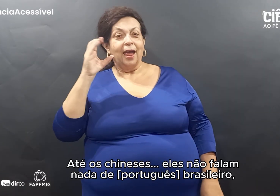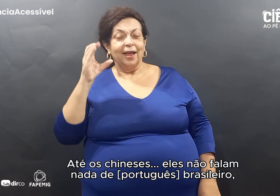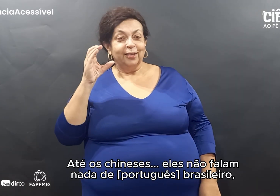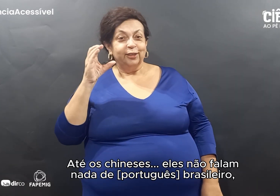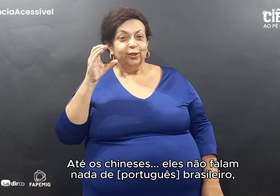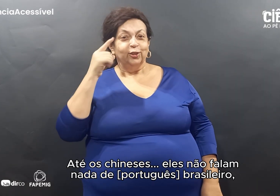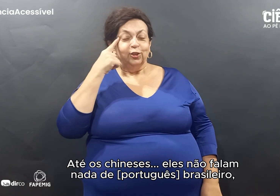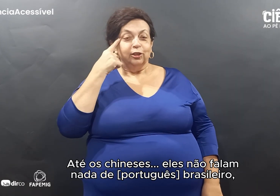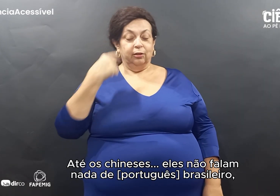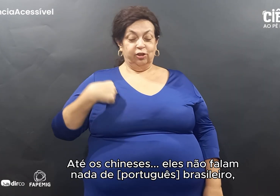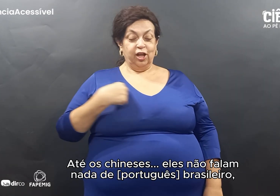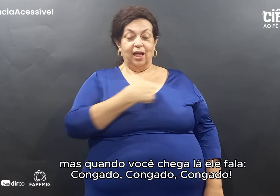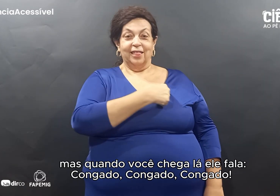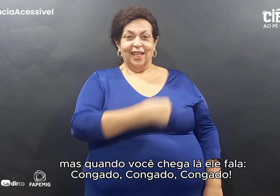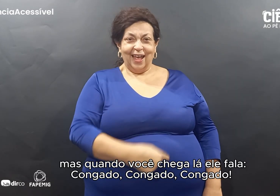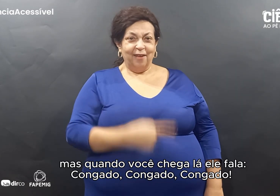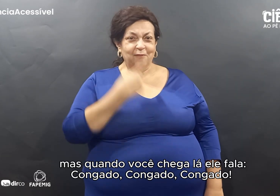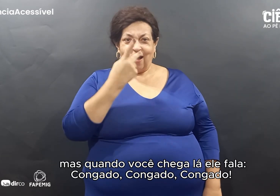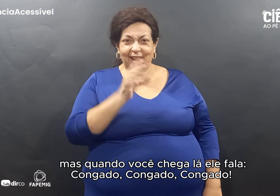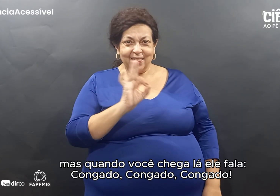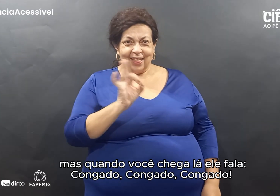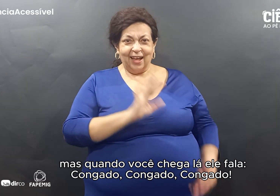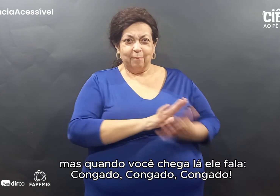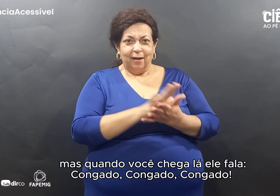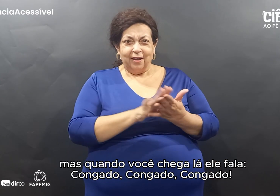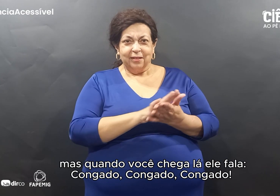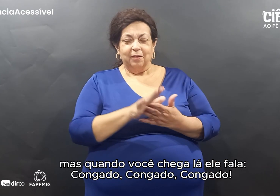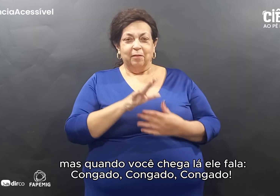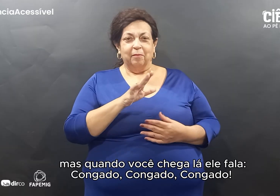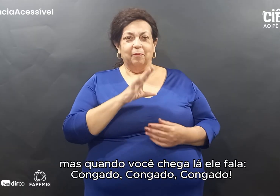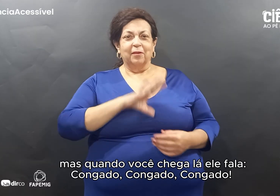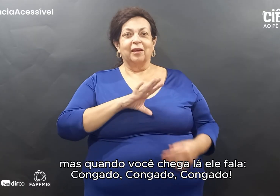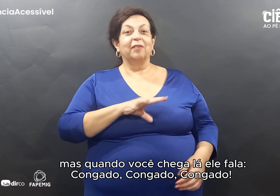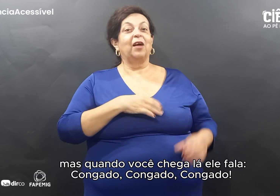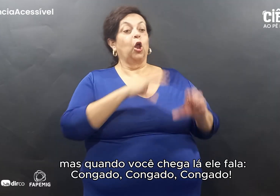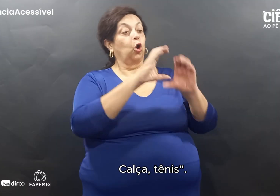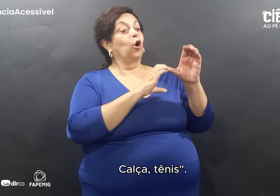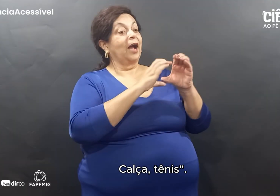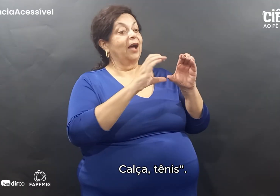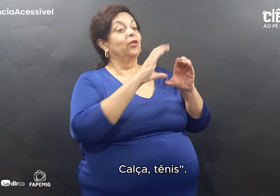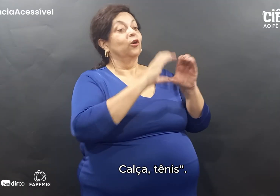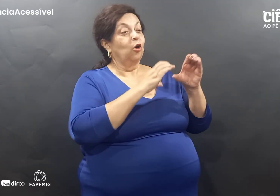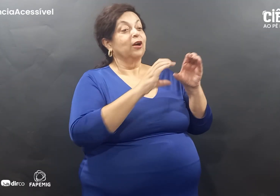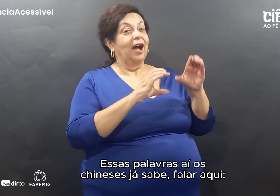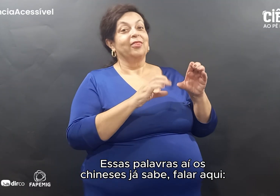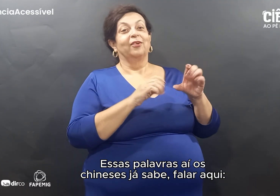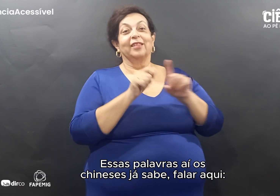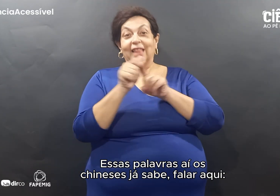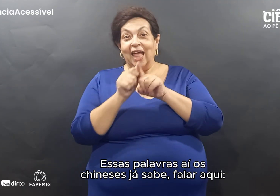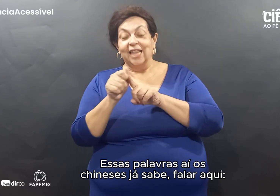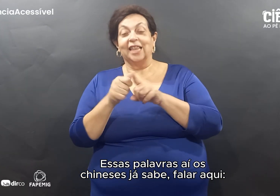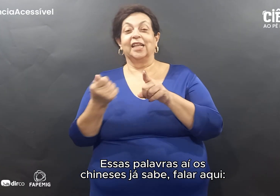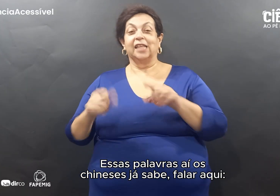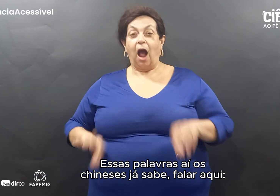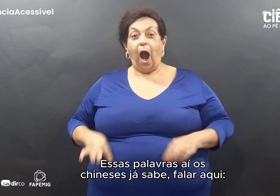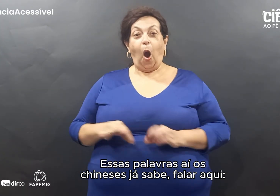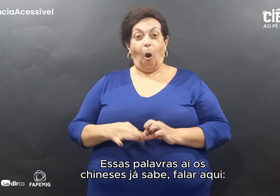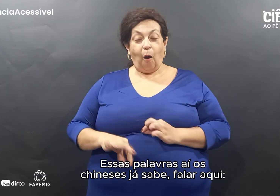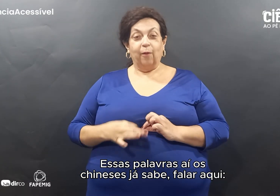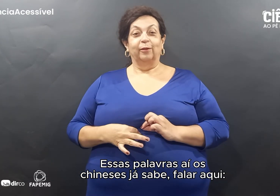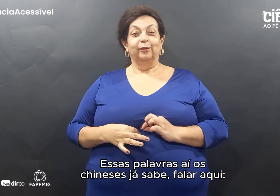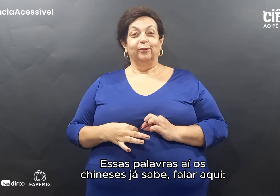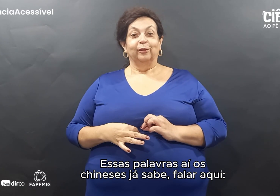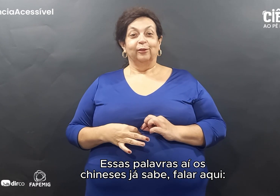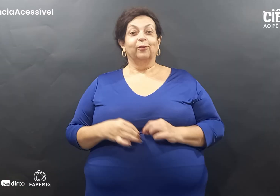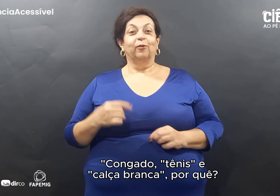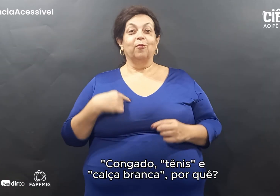falam nada de brasileiro, mas quando você chega lá, ele fala congado, congado, congado, calça, tênis. Essas palavras aí, os chineses